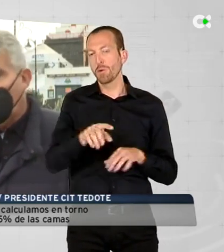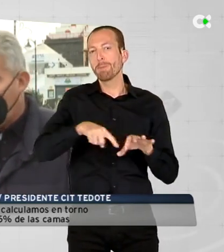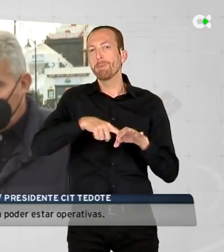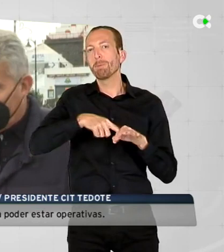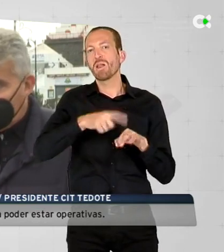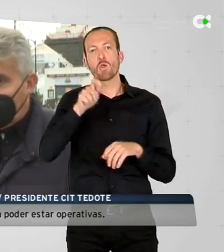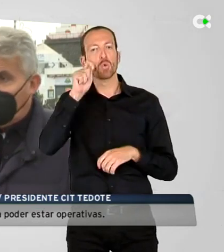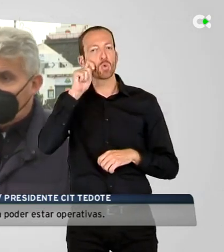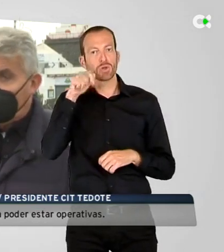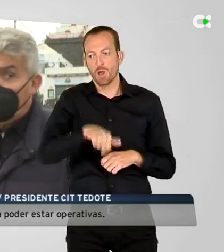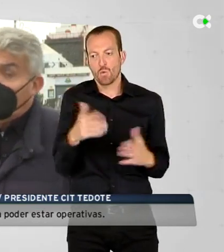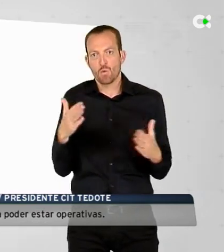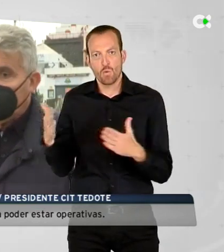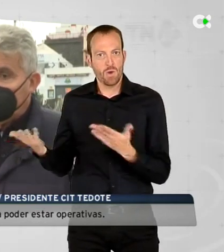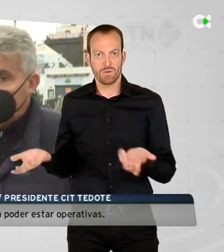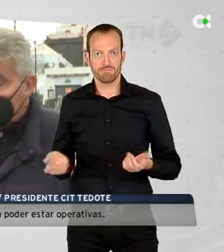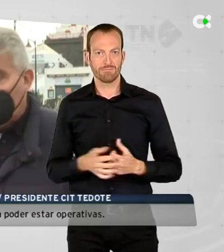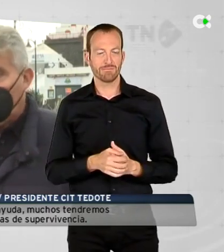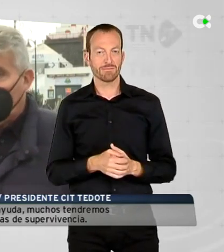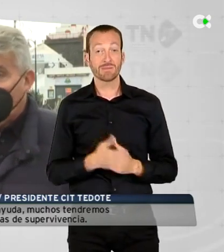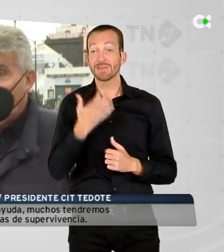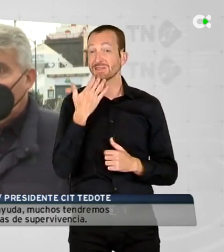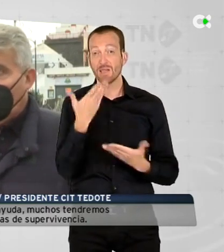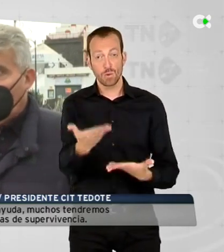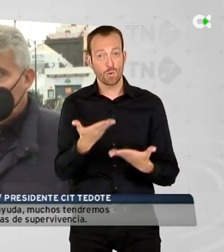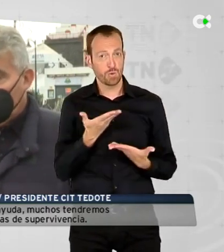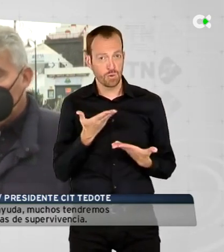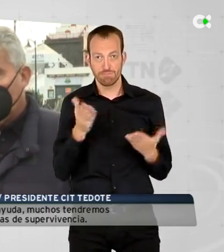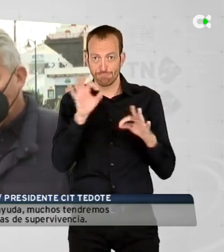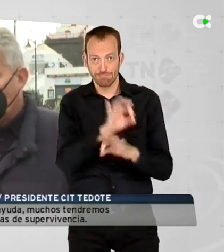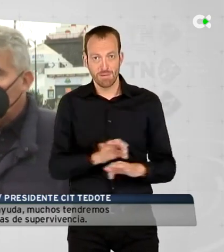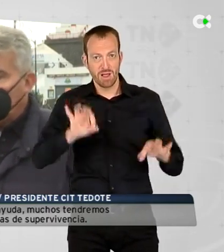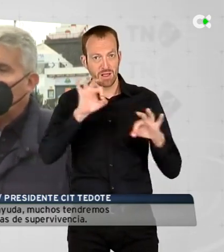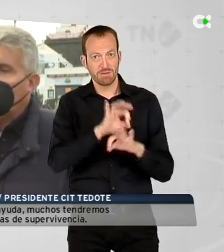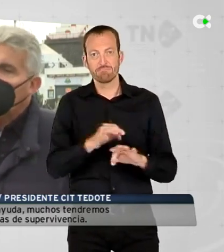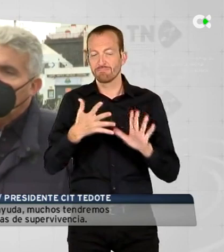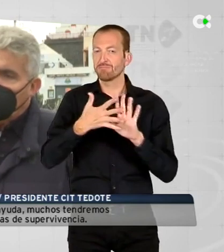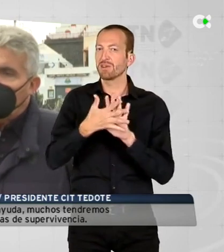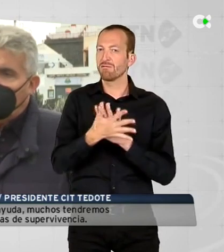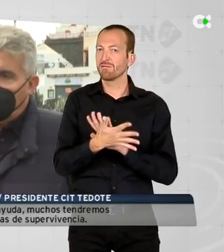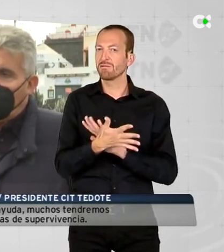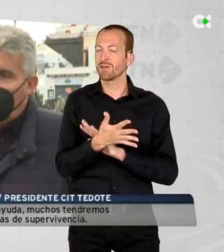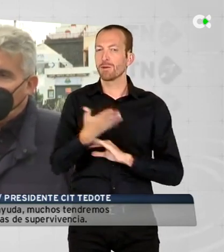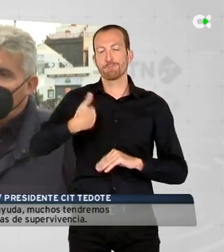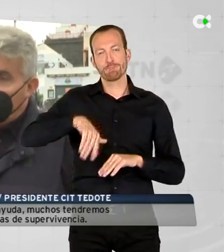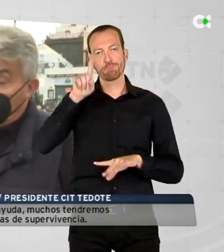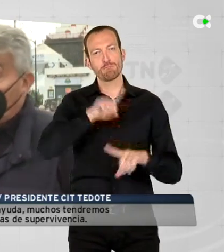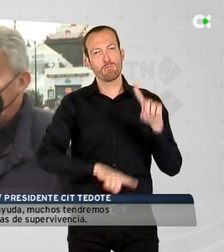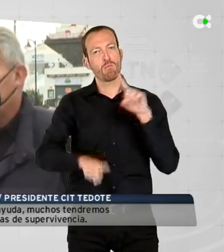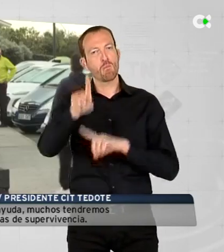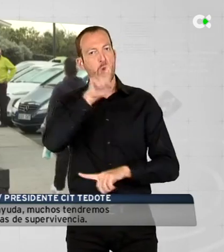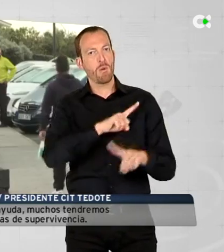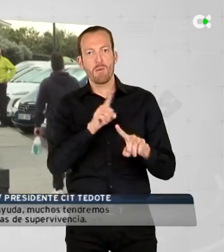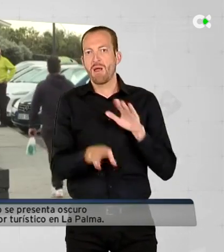camas que no van a poder estar operativas. Si no se nos ayuda, pues muchos tendremos problemas de